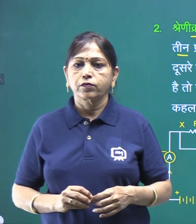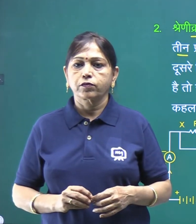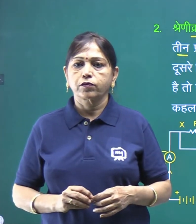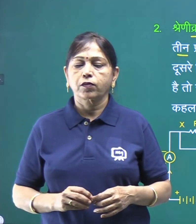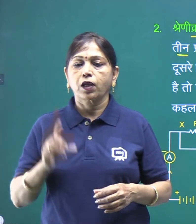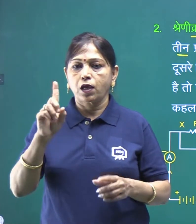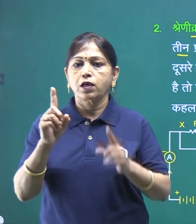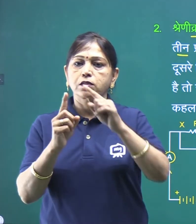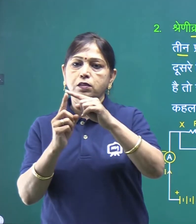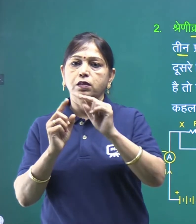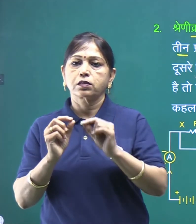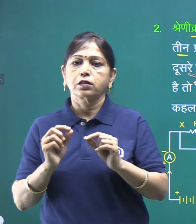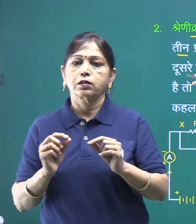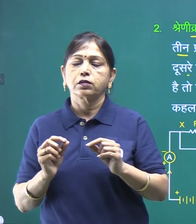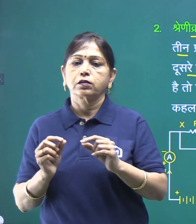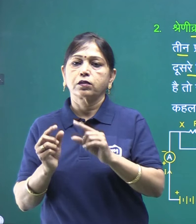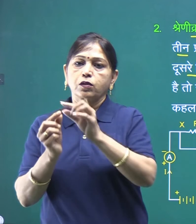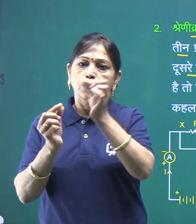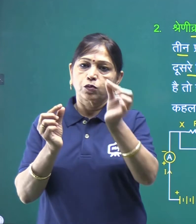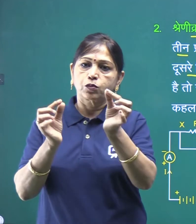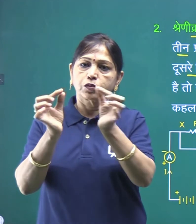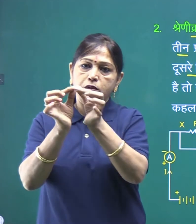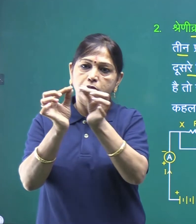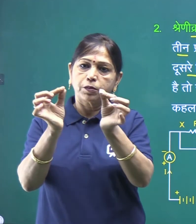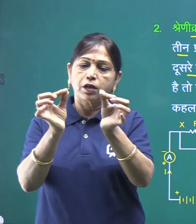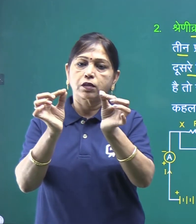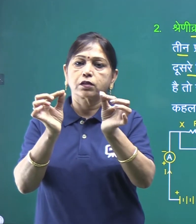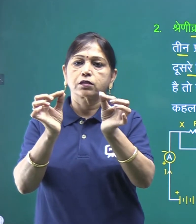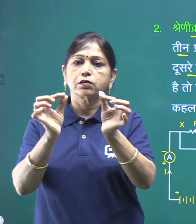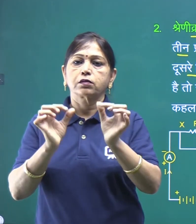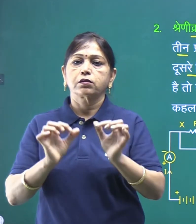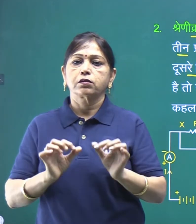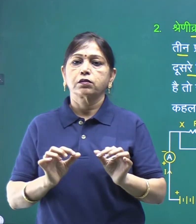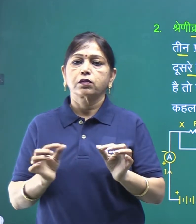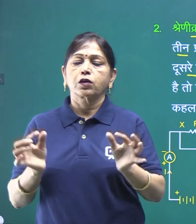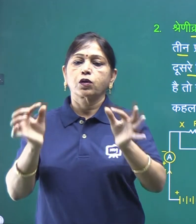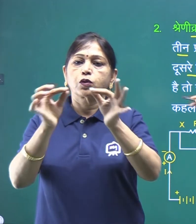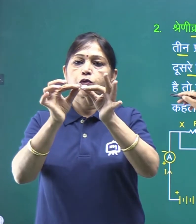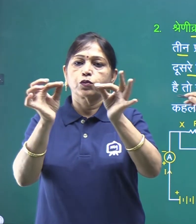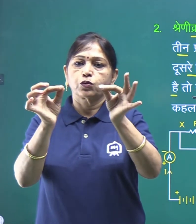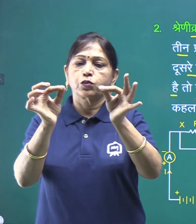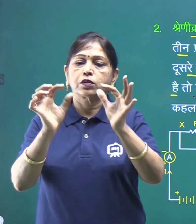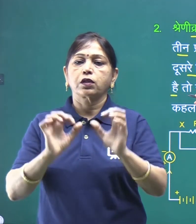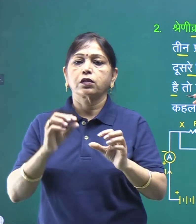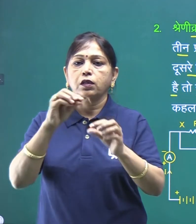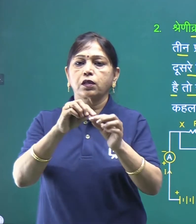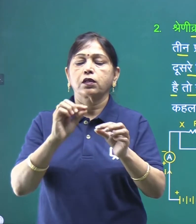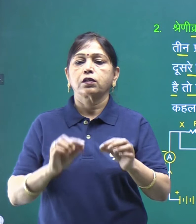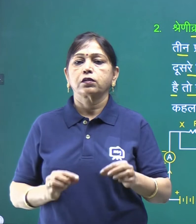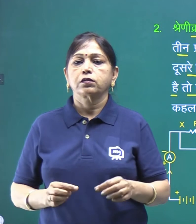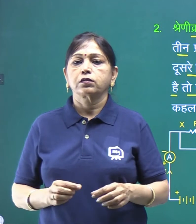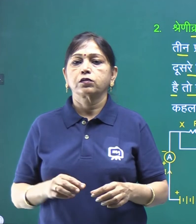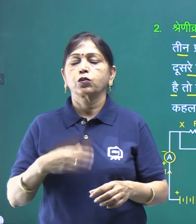एक सिरे से दूसरा सिरा मिलाकर जोड़ा जाता है